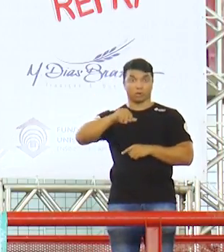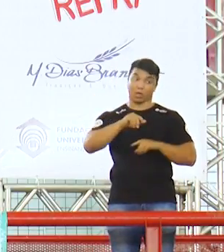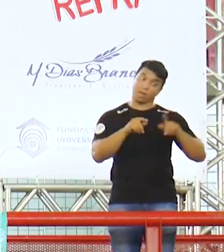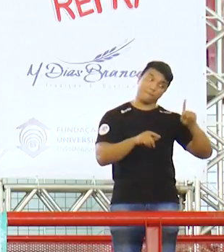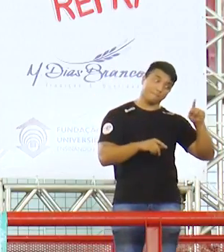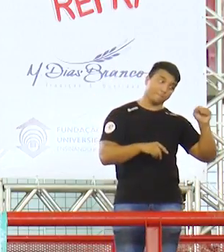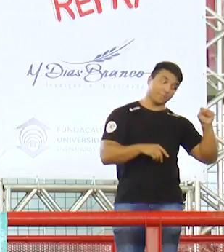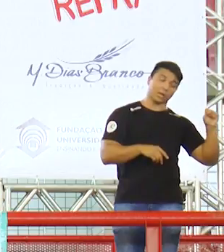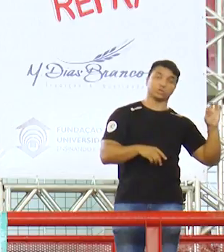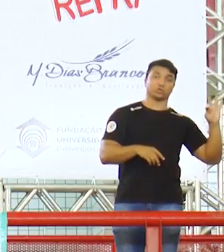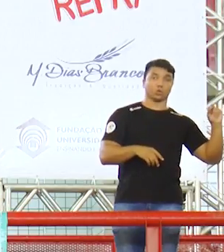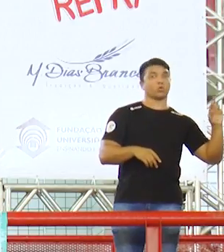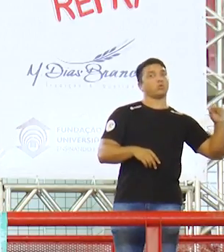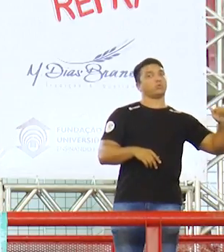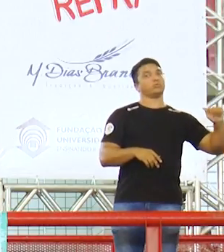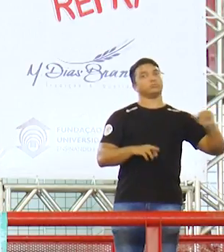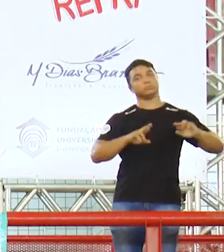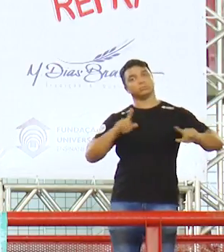pastora.